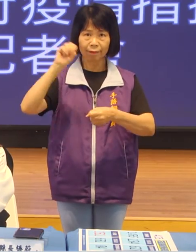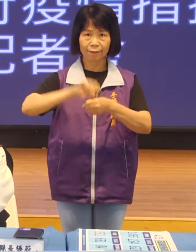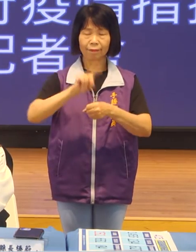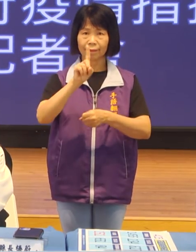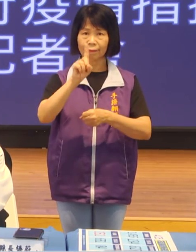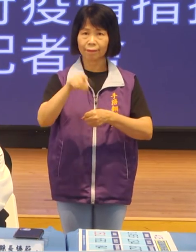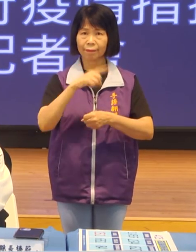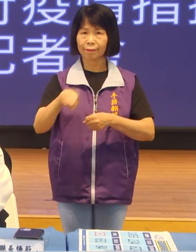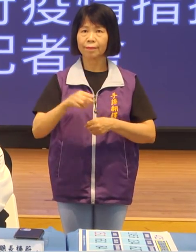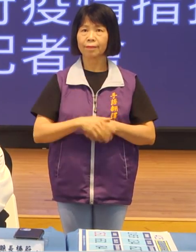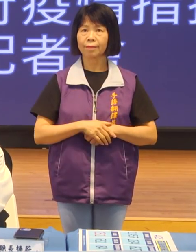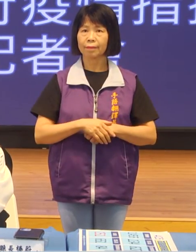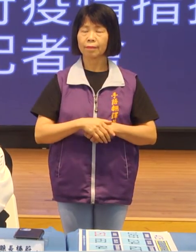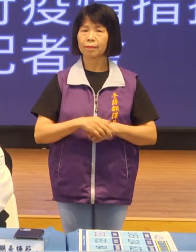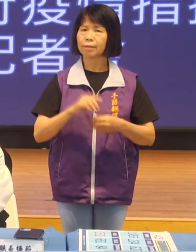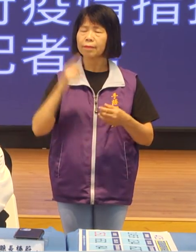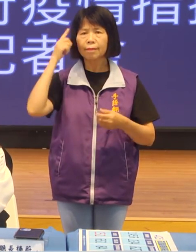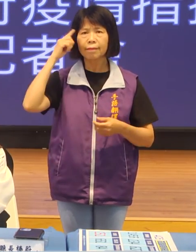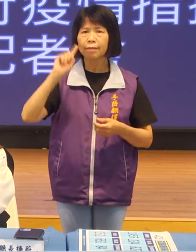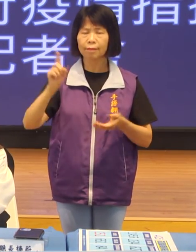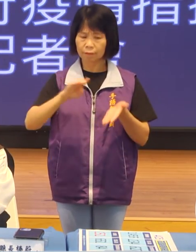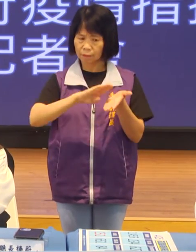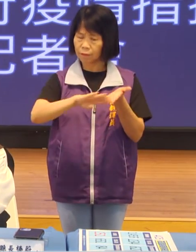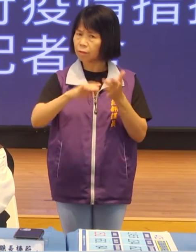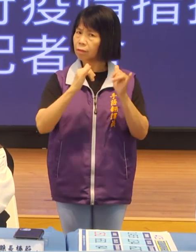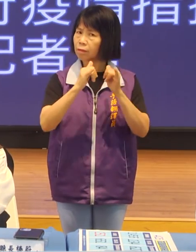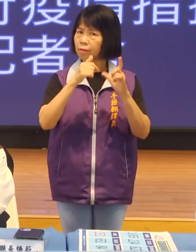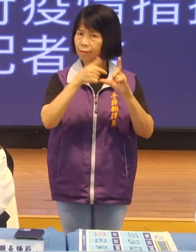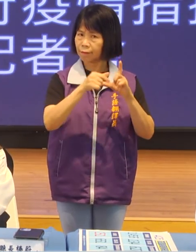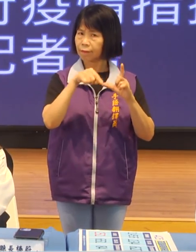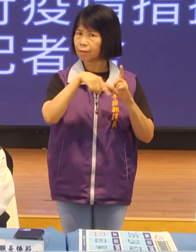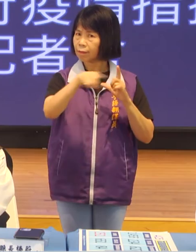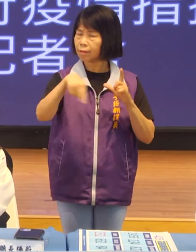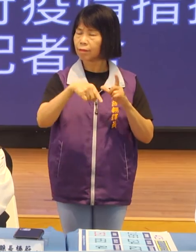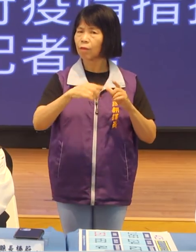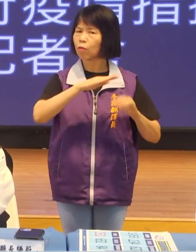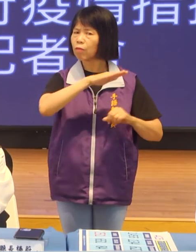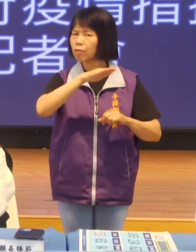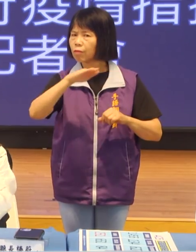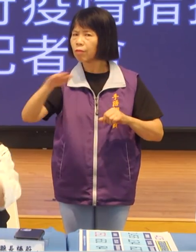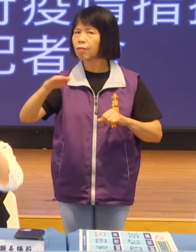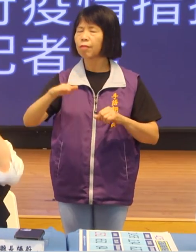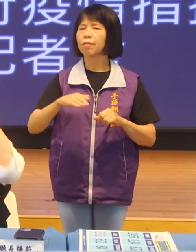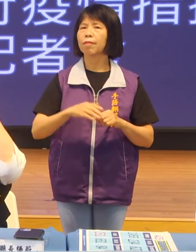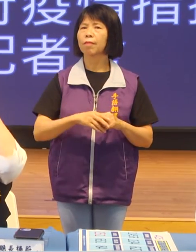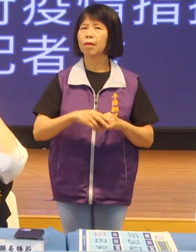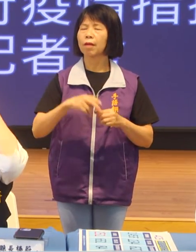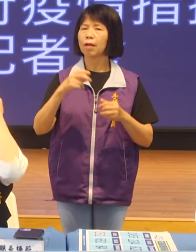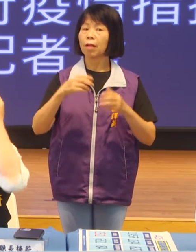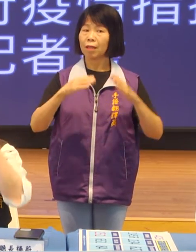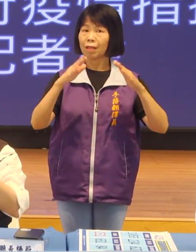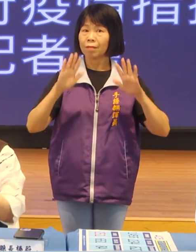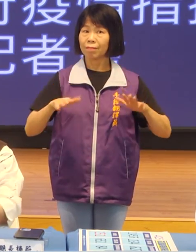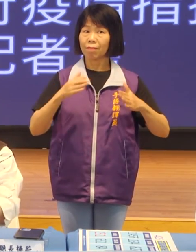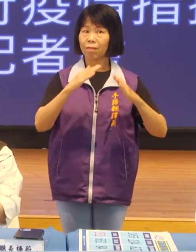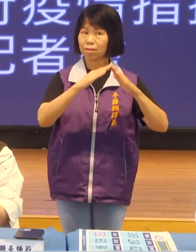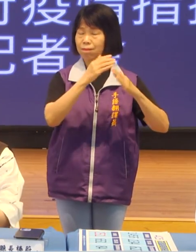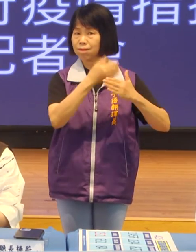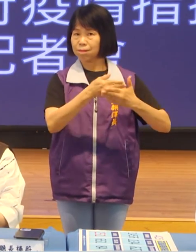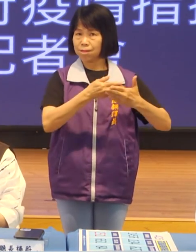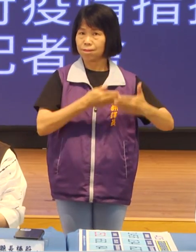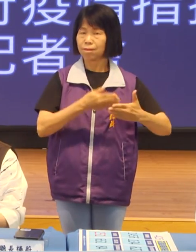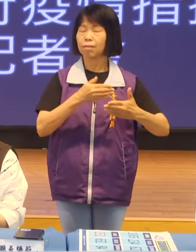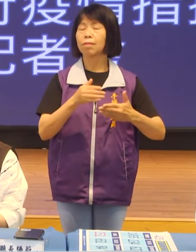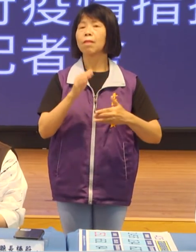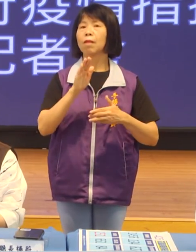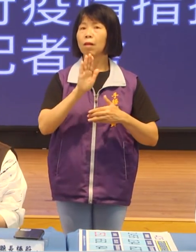1位家人，所以表示我们南区社区的部分其实还蛮稳定的该居隔的都居隔了，而且大家都谨